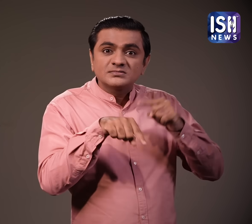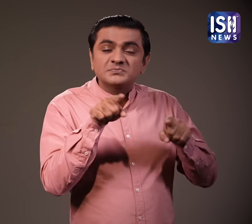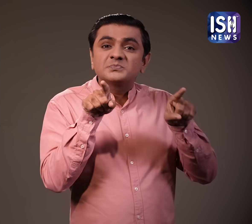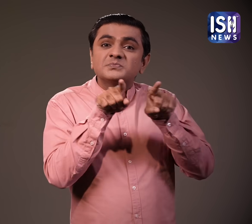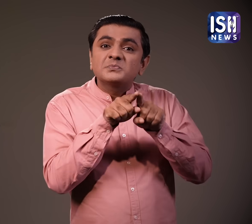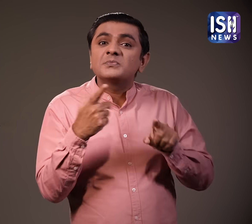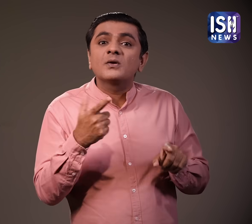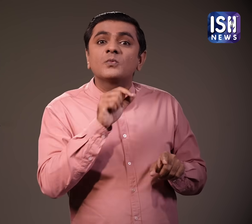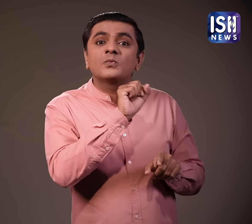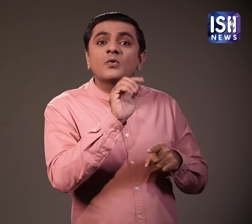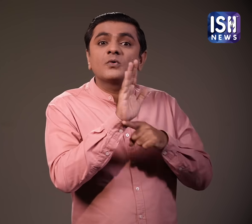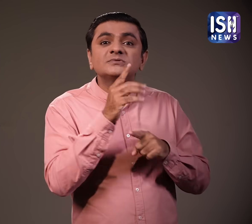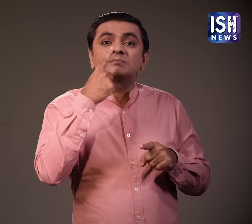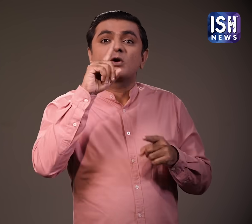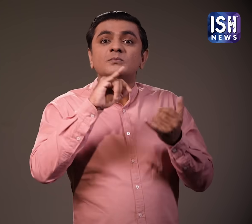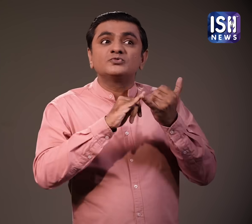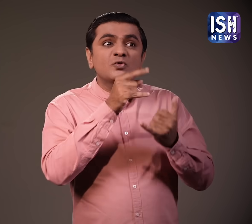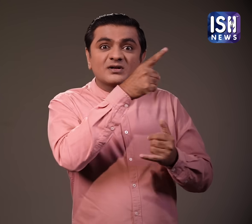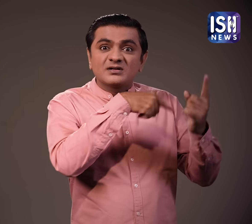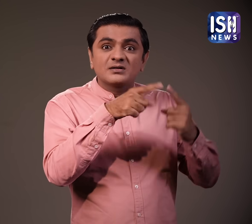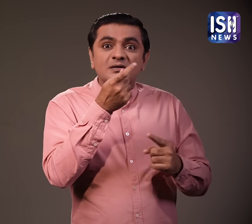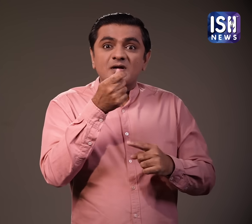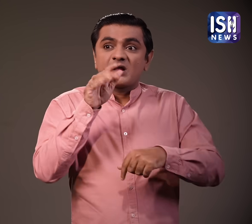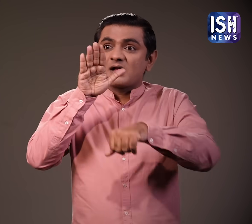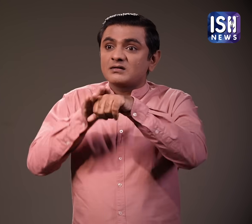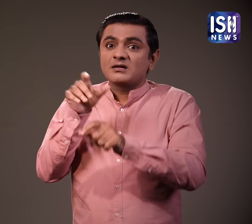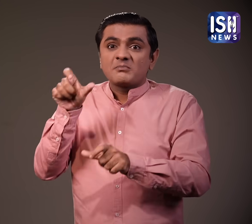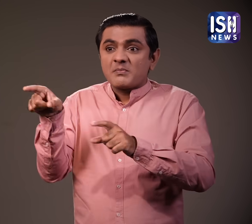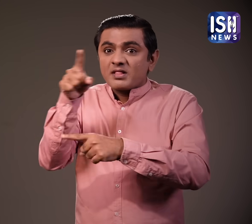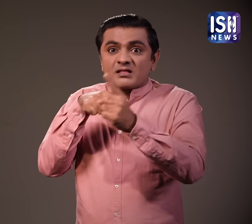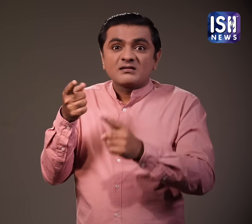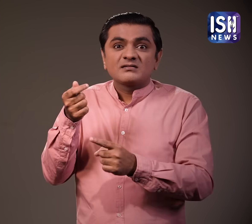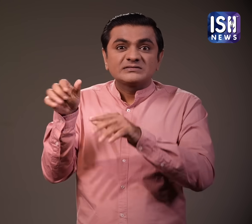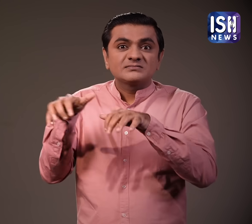लोग देश के खजाने की चाबियां उनकी मा को वापस नहीं सौपेंगे